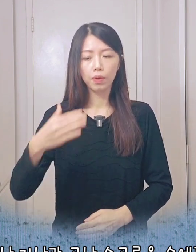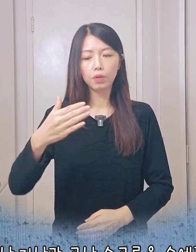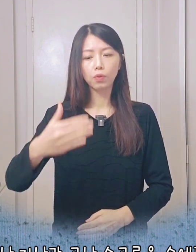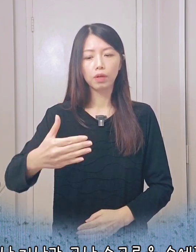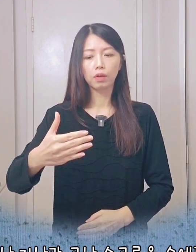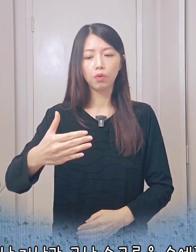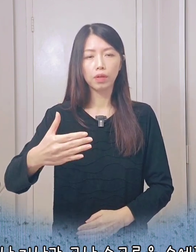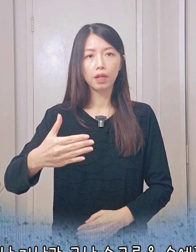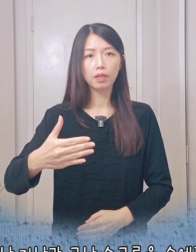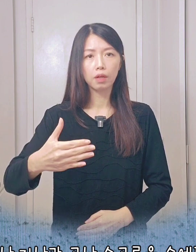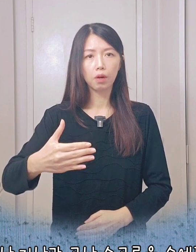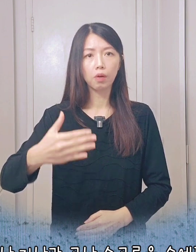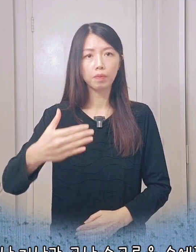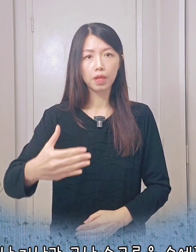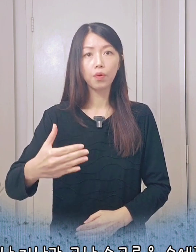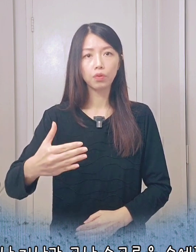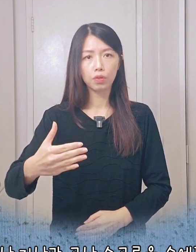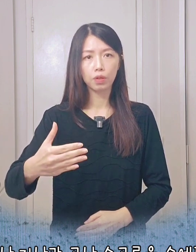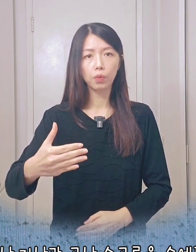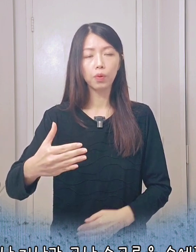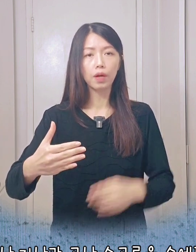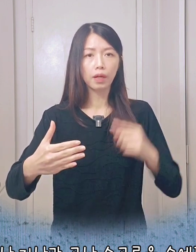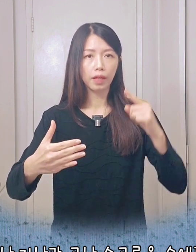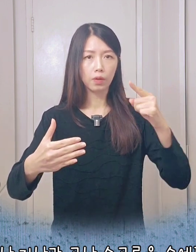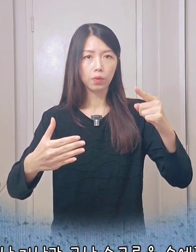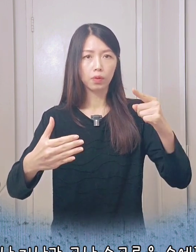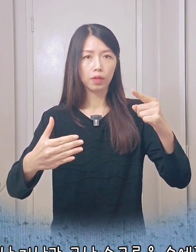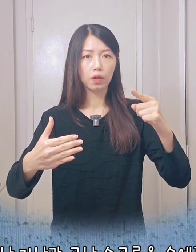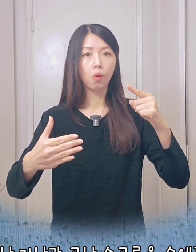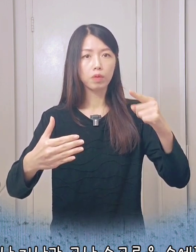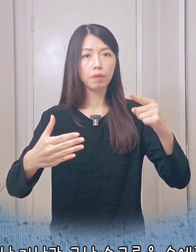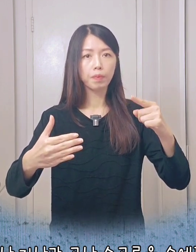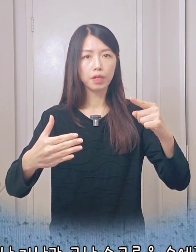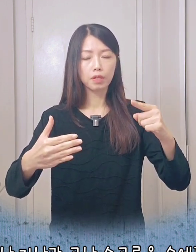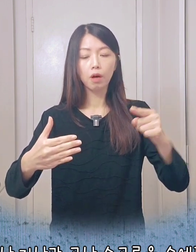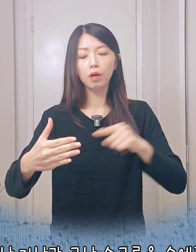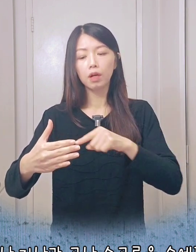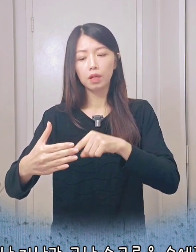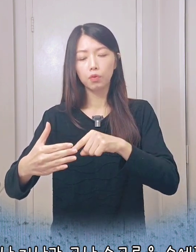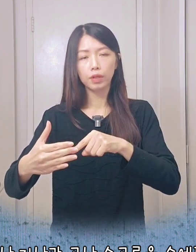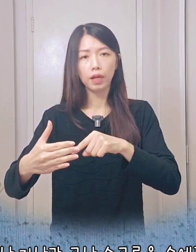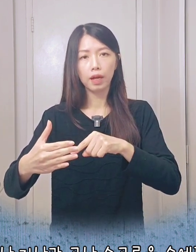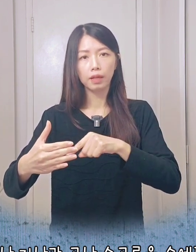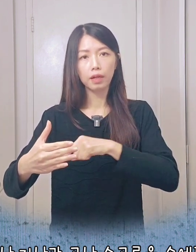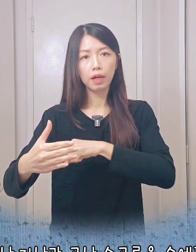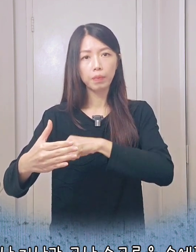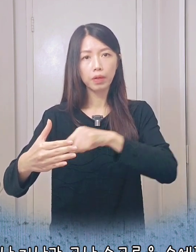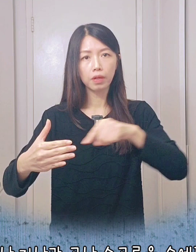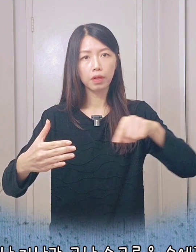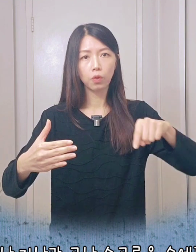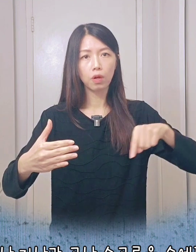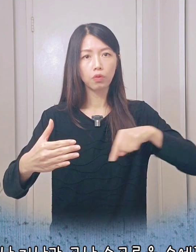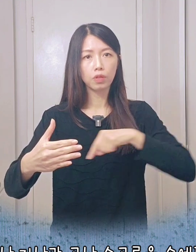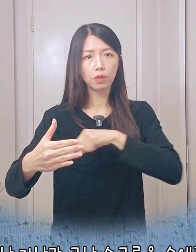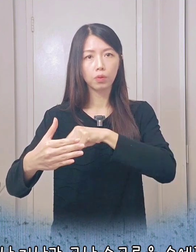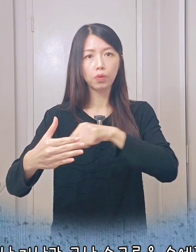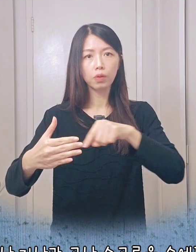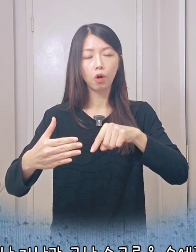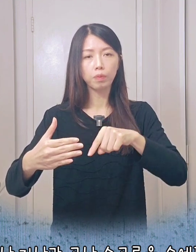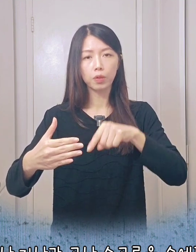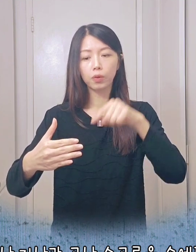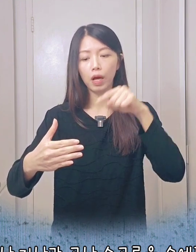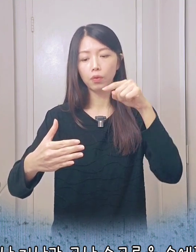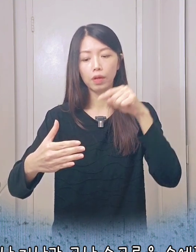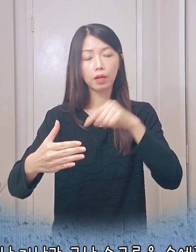수어는 왼손을 이렇게 울타리처럼 세워주시고 다른 손은 검지만 피셔서 이 울타리 안을 한 바퀴를